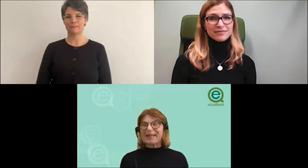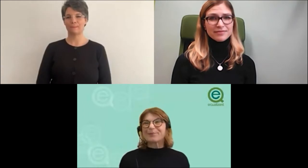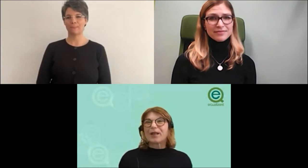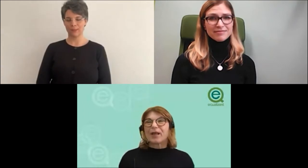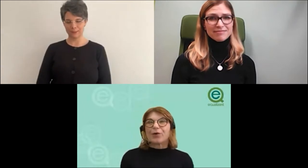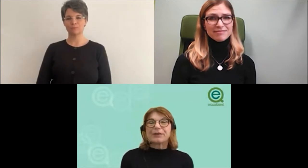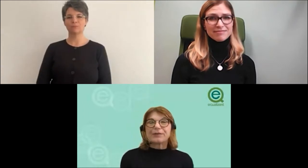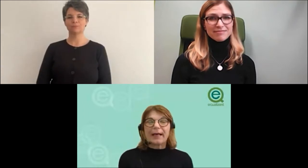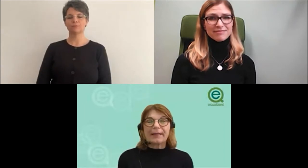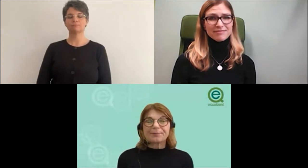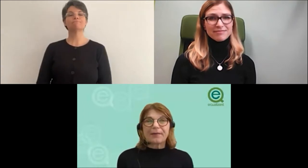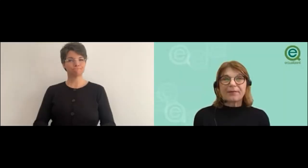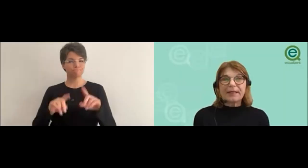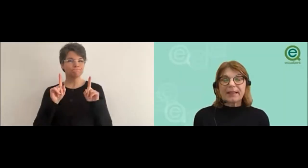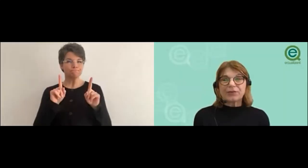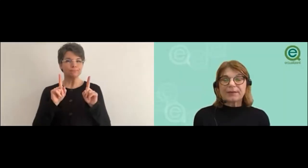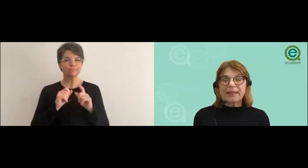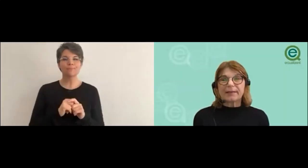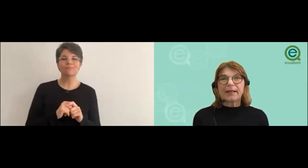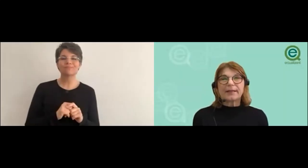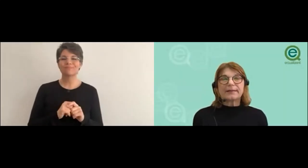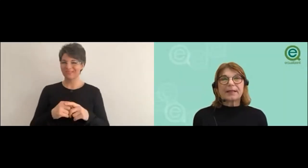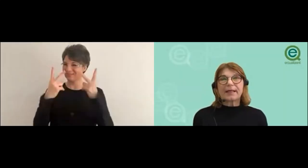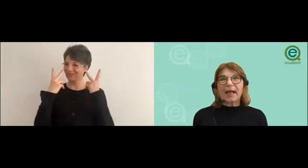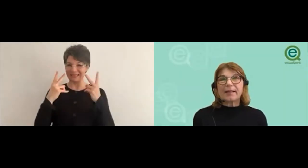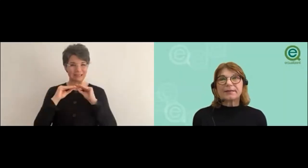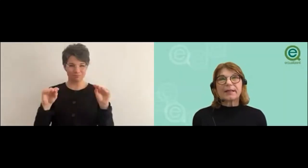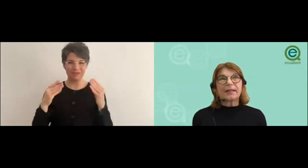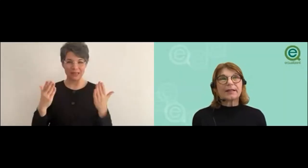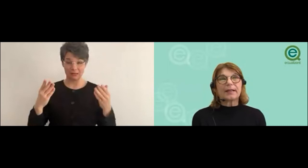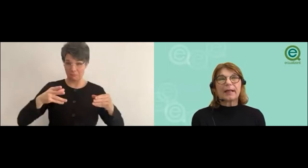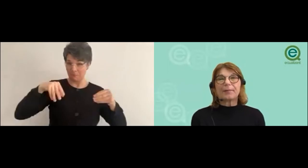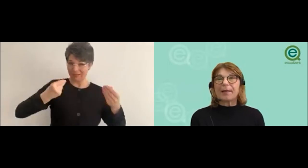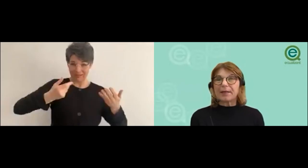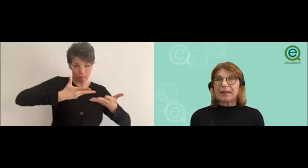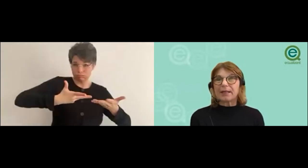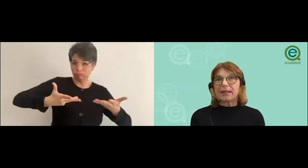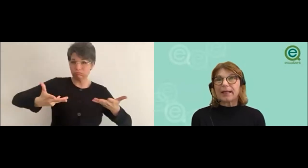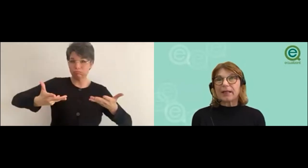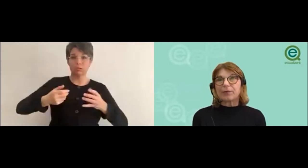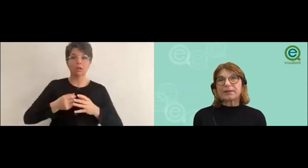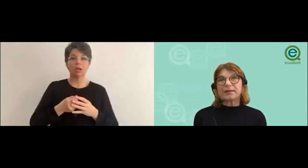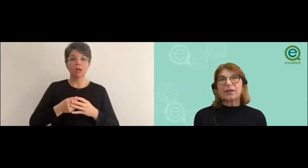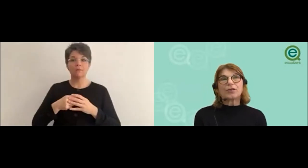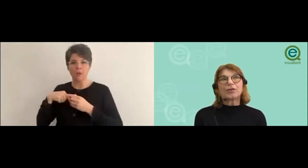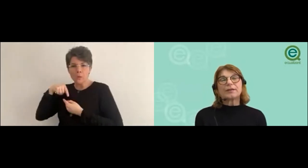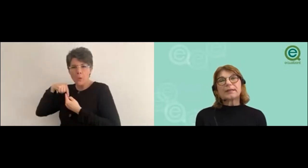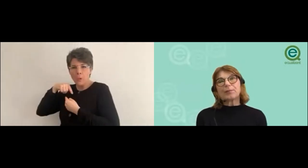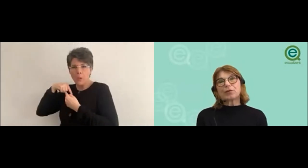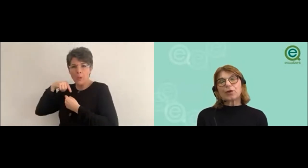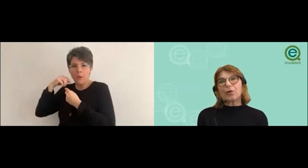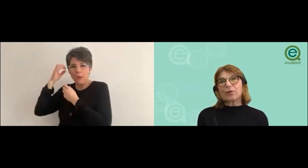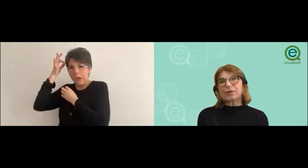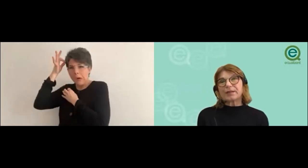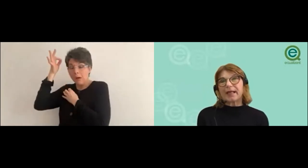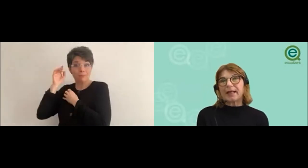Vielen Dank. Und zwar wichtig ist zu sagen, dass die Materialien ja nicht in einem Kämmerchen entwickelt worden sind, sondern sie sind mit